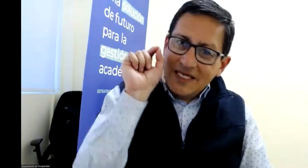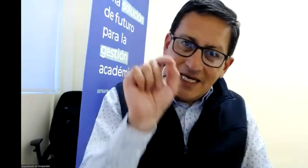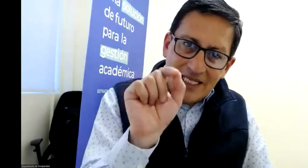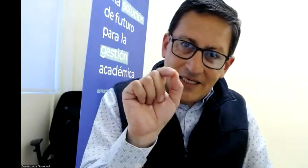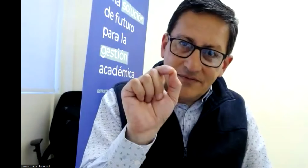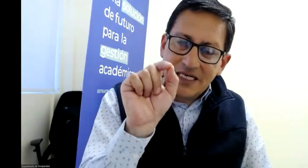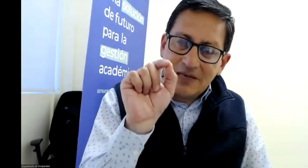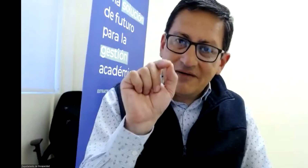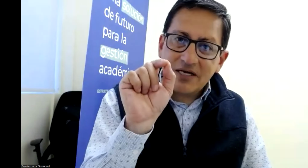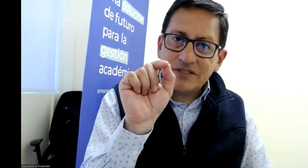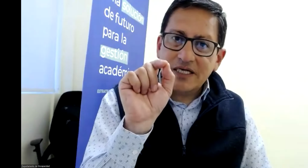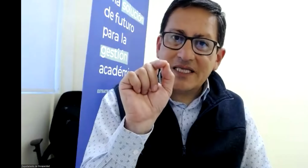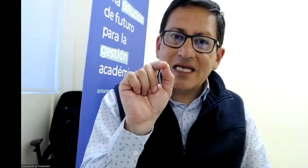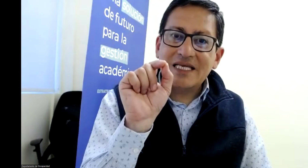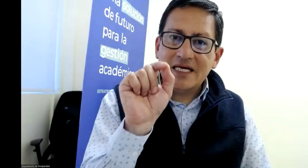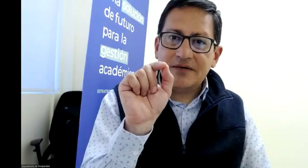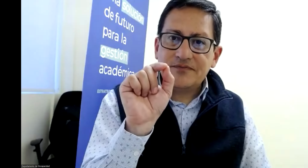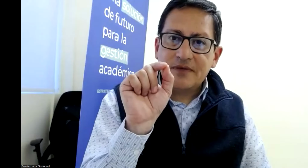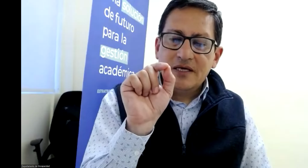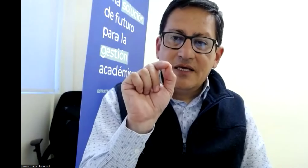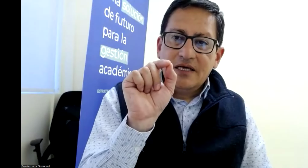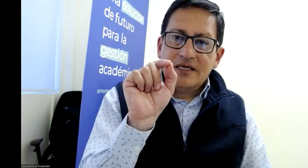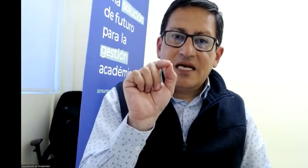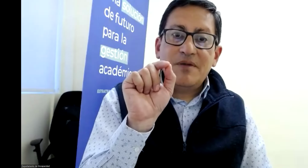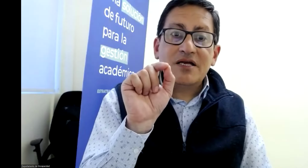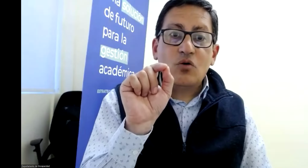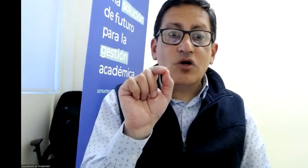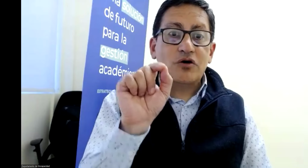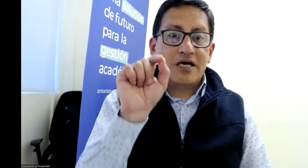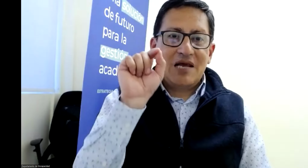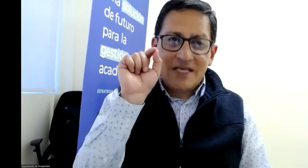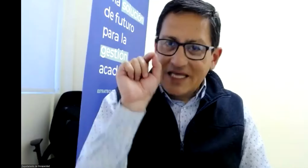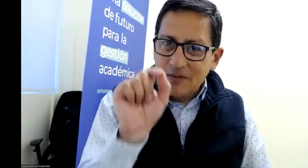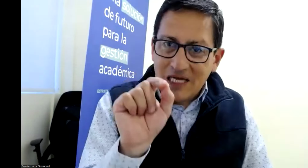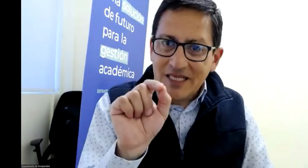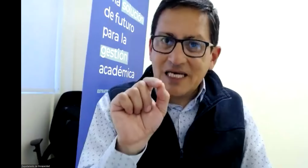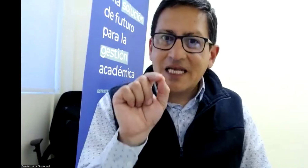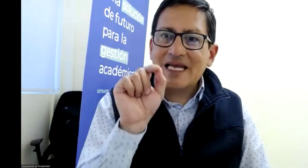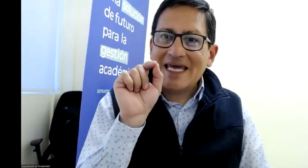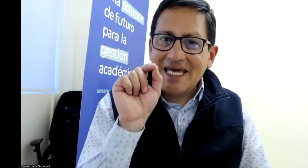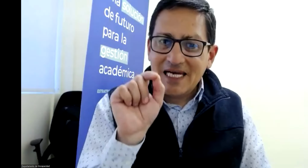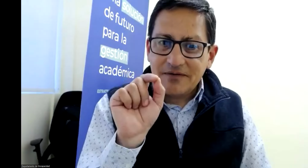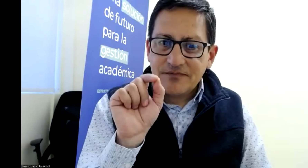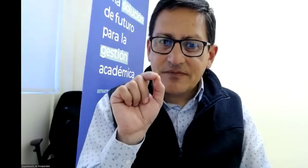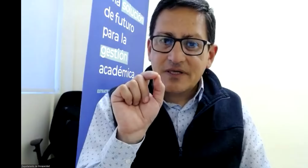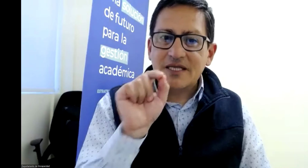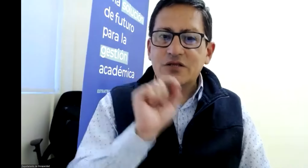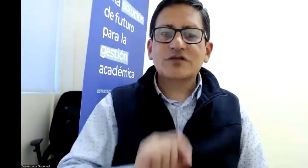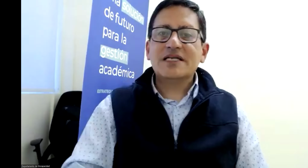mitad de la letra de la palabra quiero decir está la letra N y en el mes de julio en la mitad de la palabra está la letra L entonces